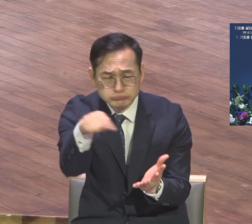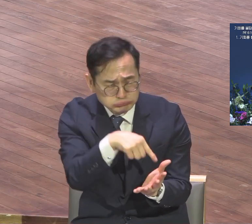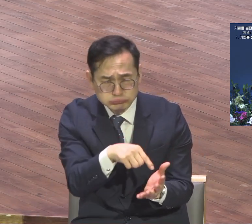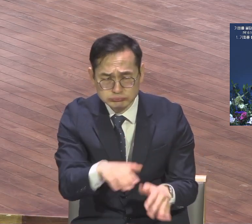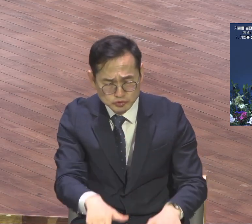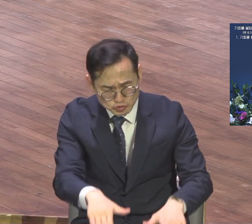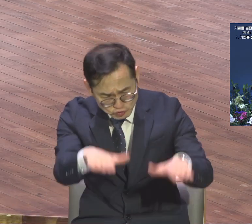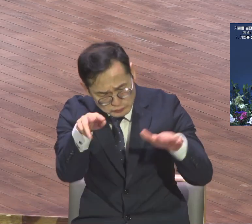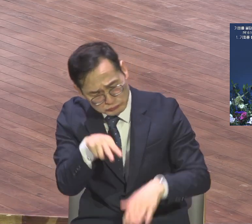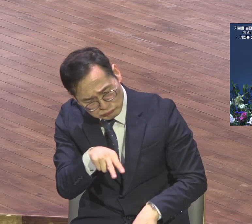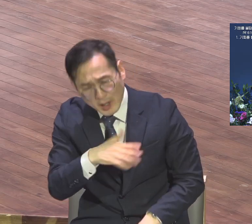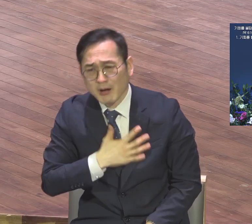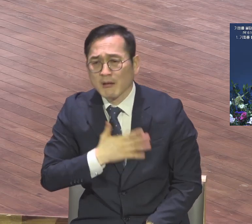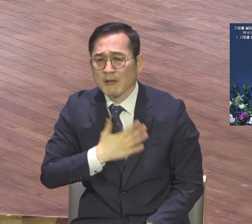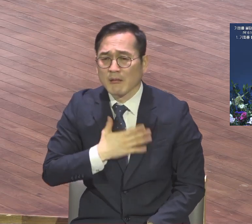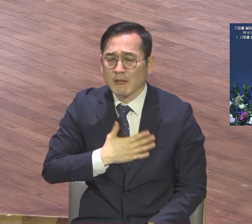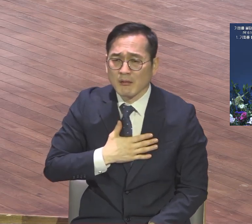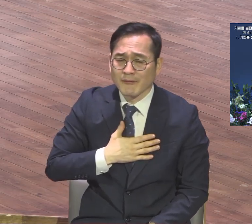30년 같이 봤기 때문에